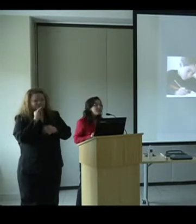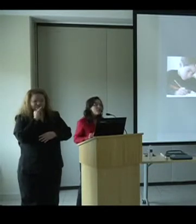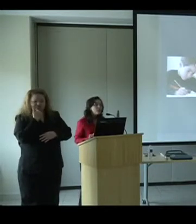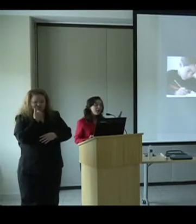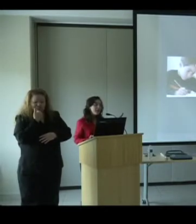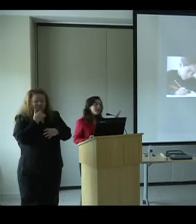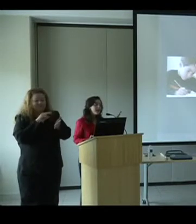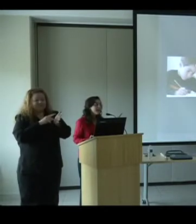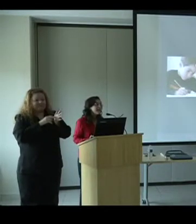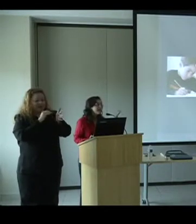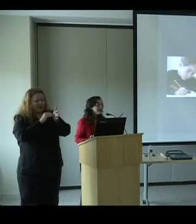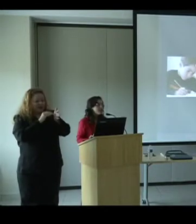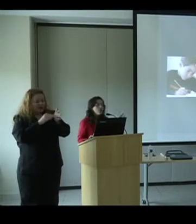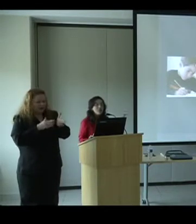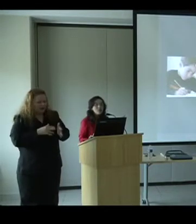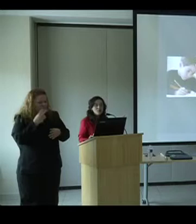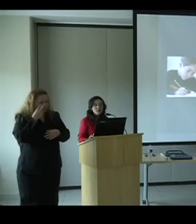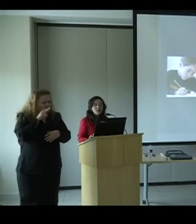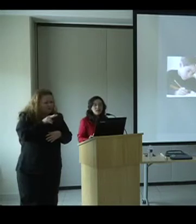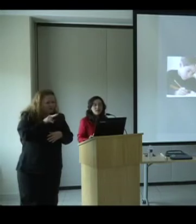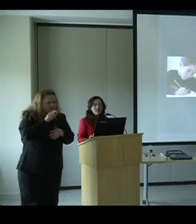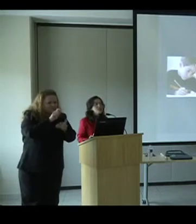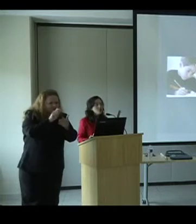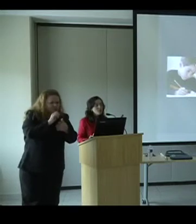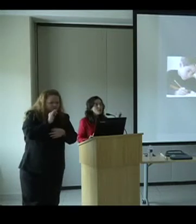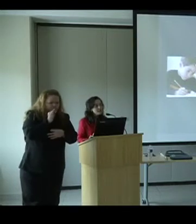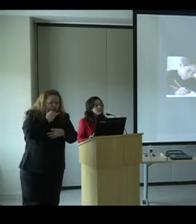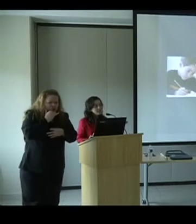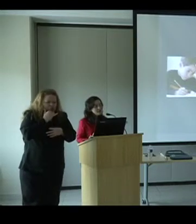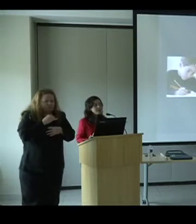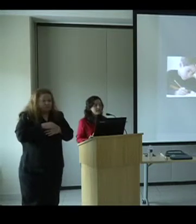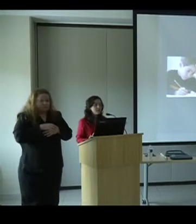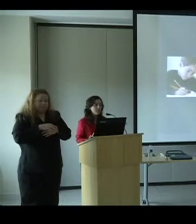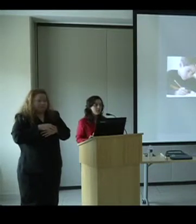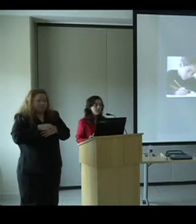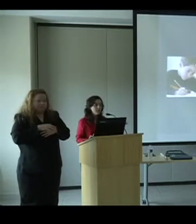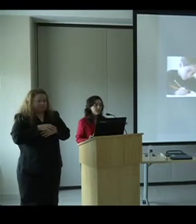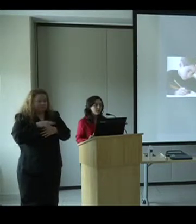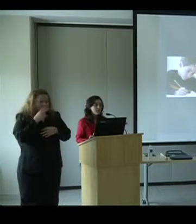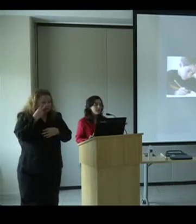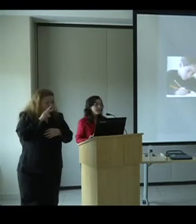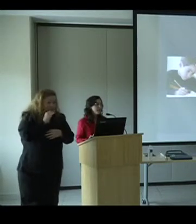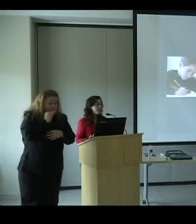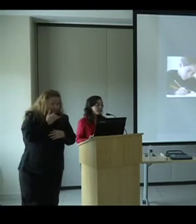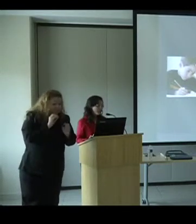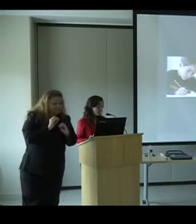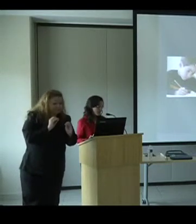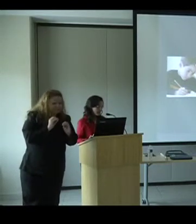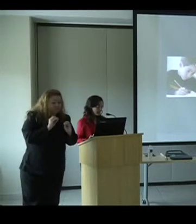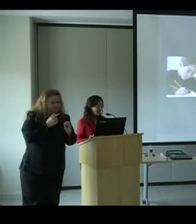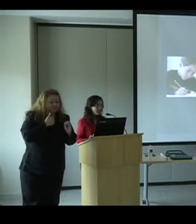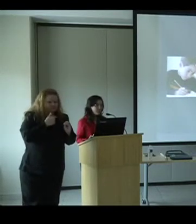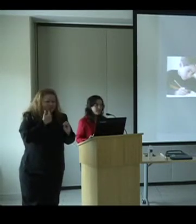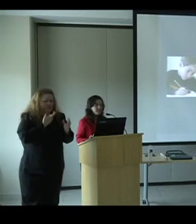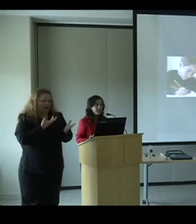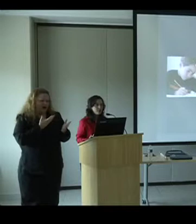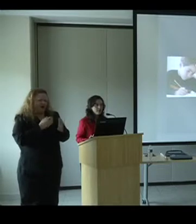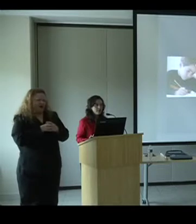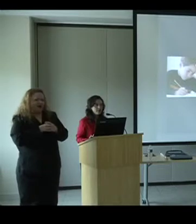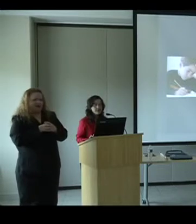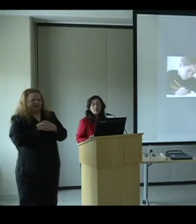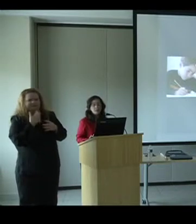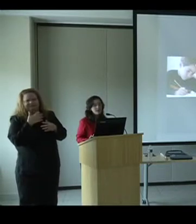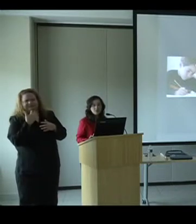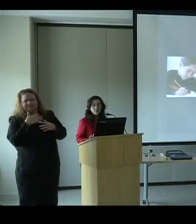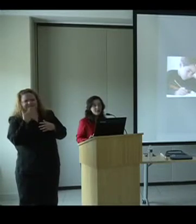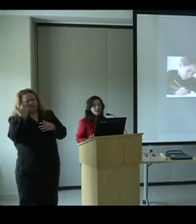el niño puede ver que escribió un error y no va a percibir que escribió un error y Entonces nosotros decidimos es que tiene muchas faltas